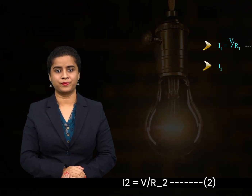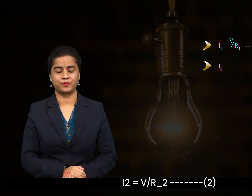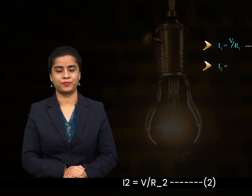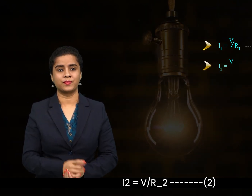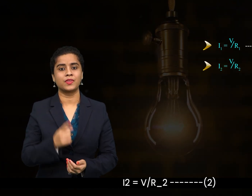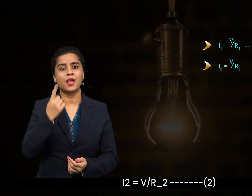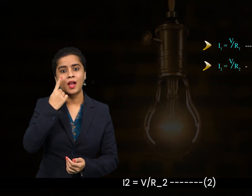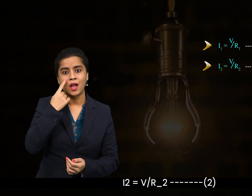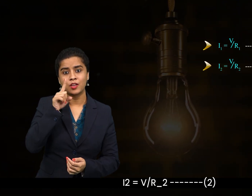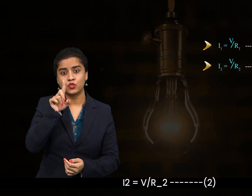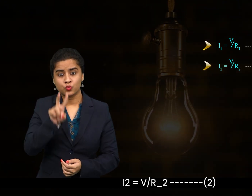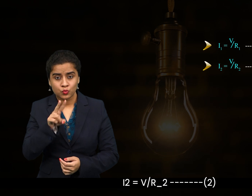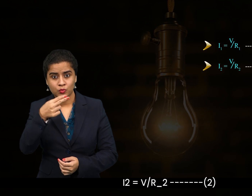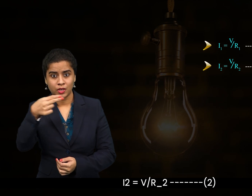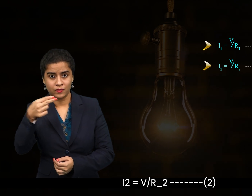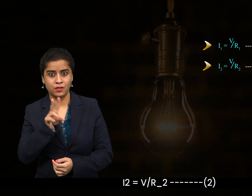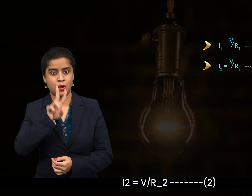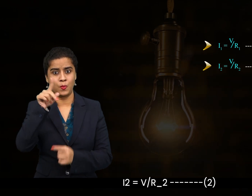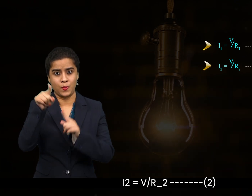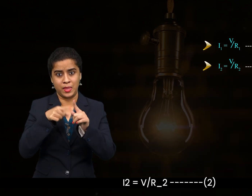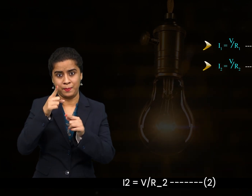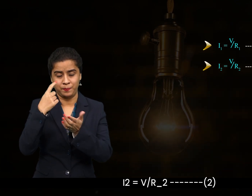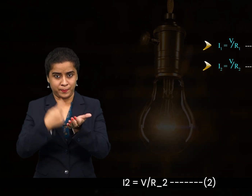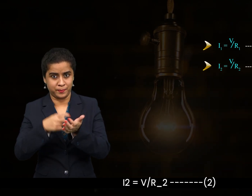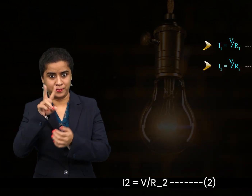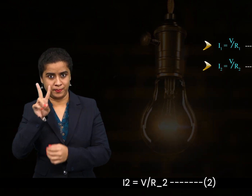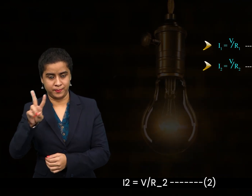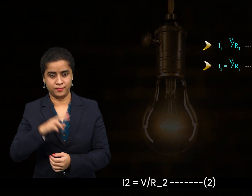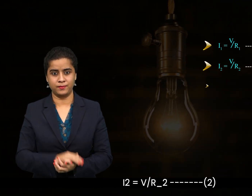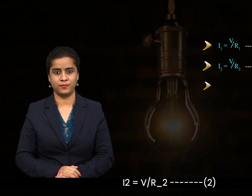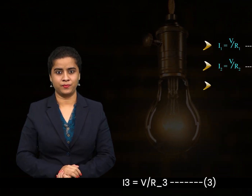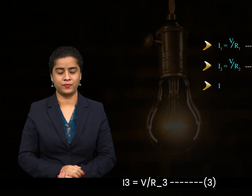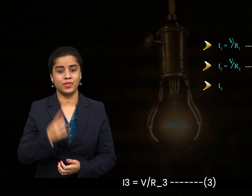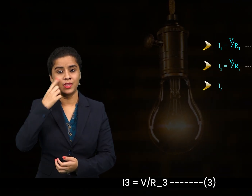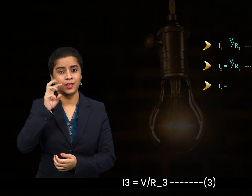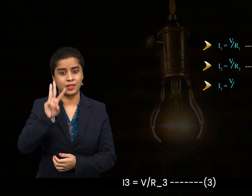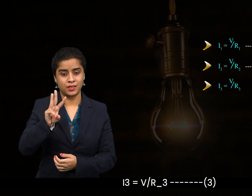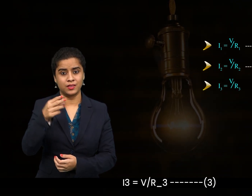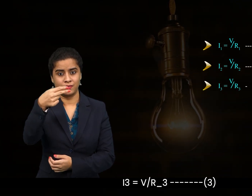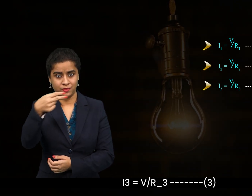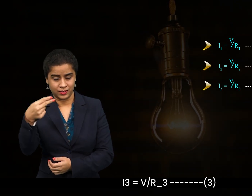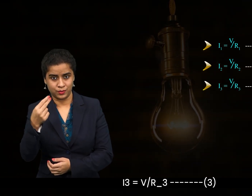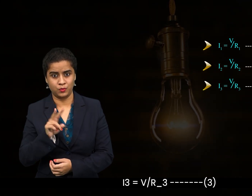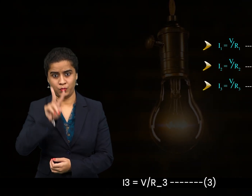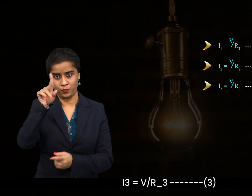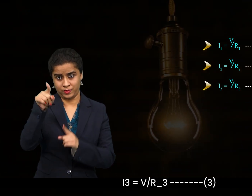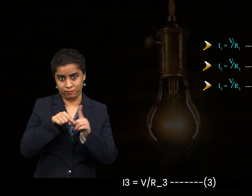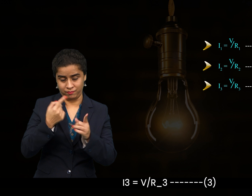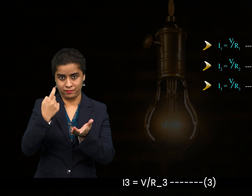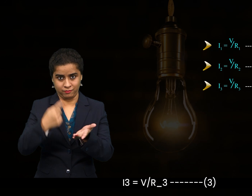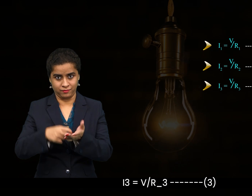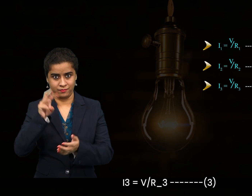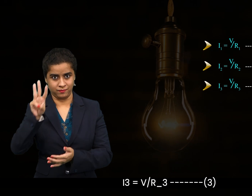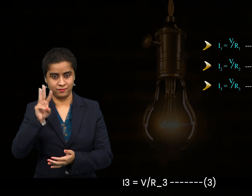2 is equal to V by R underscore 2. 3 is equal to V by R underscore 3.